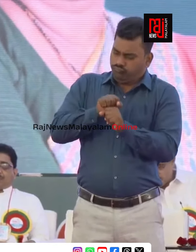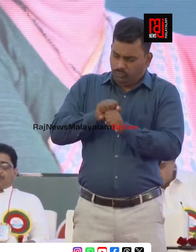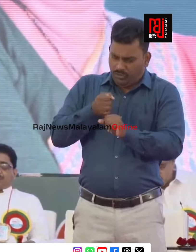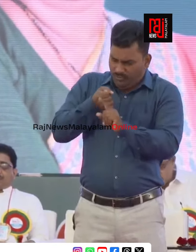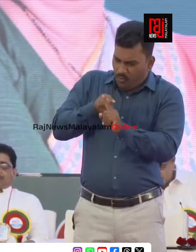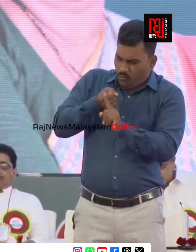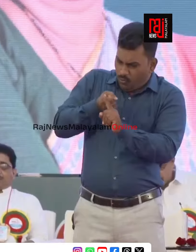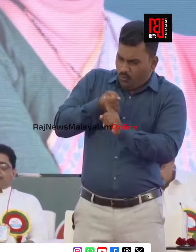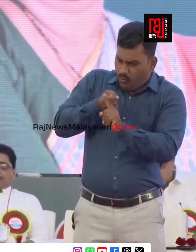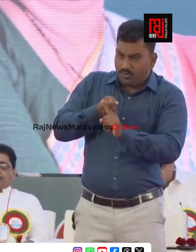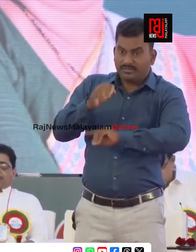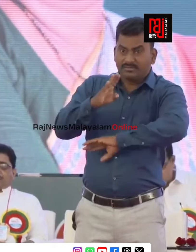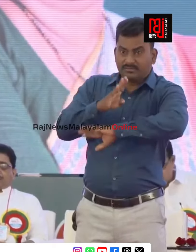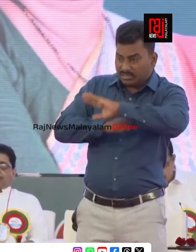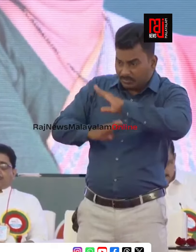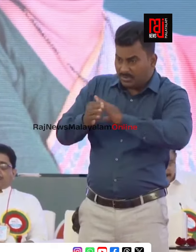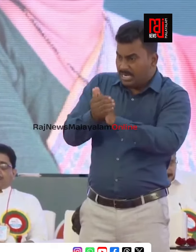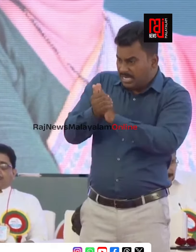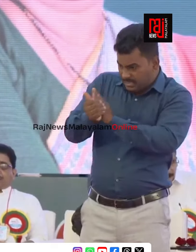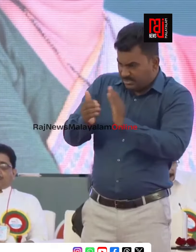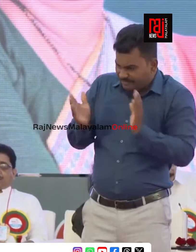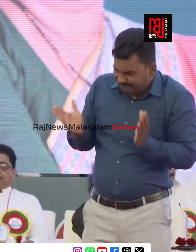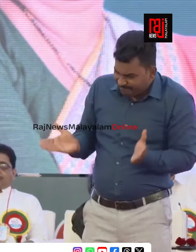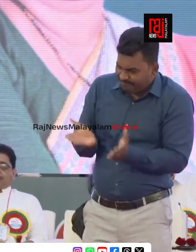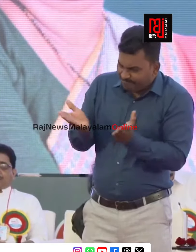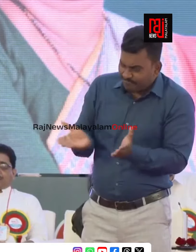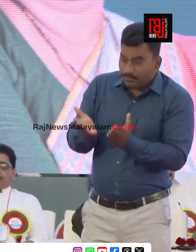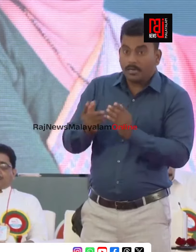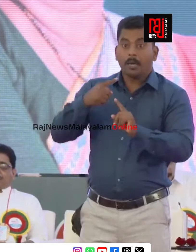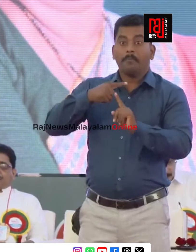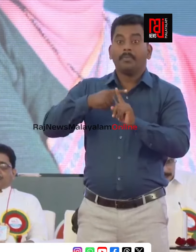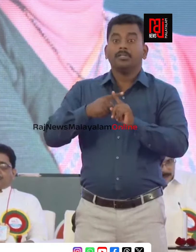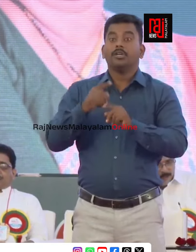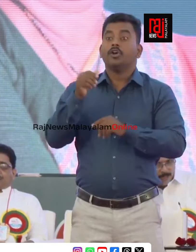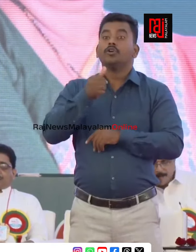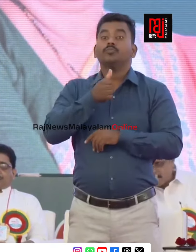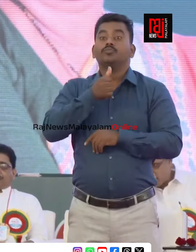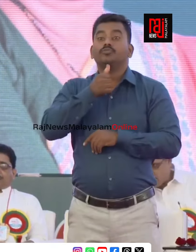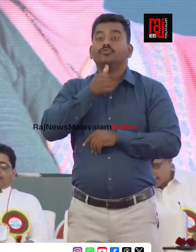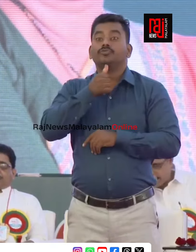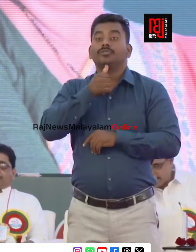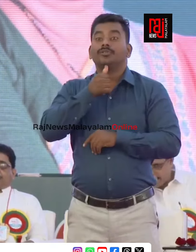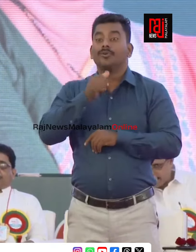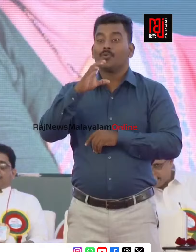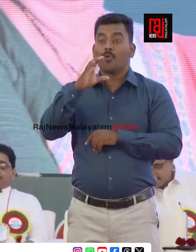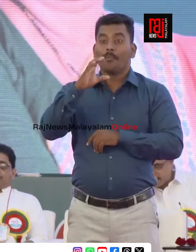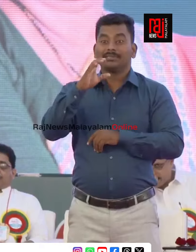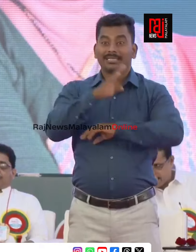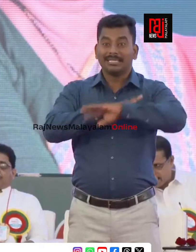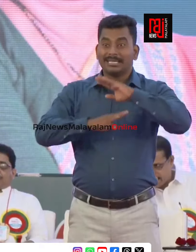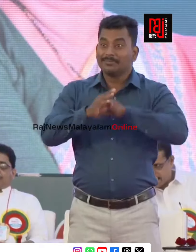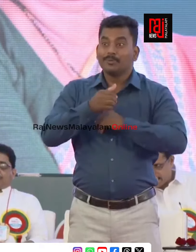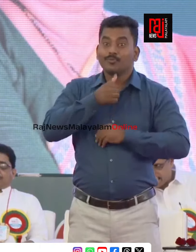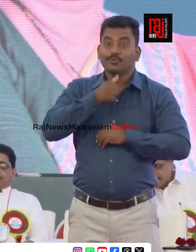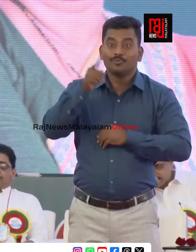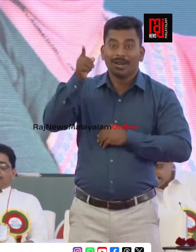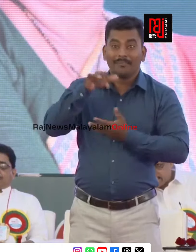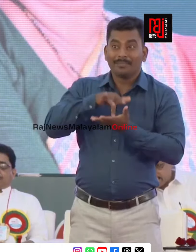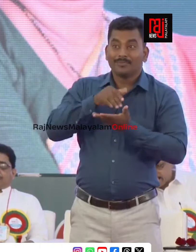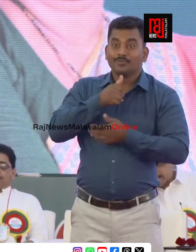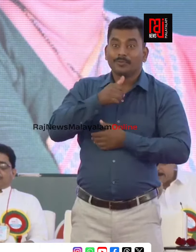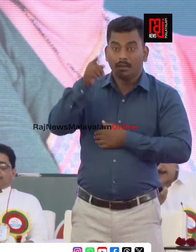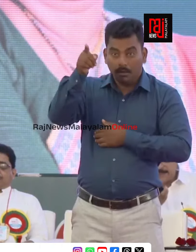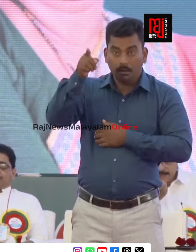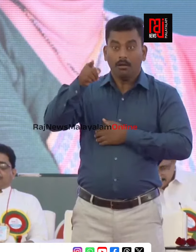വരുന്നുണ്ട്. ഭിന്നശേഷി ക്ഷേമ കോർപ്പറേഷനിലൂടെ സഹായ ഉപകരണങ്ങൾ വിതരണം ചെയ്തുകൊണ്ട്